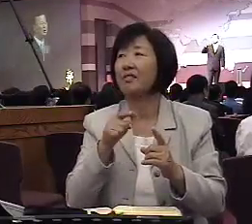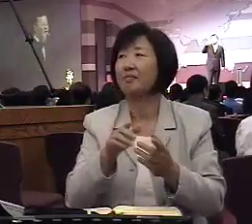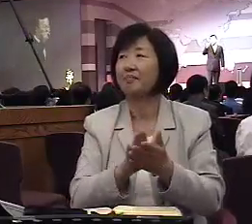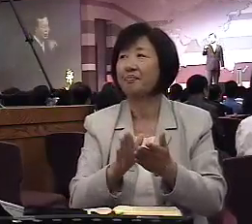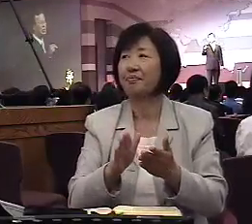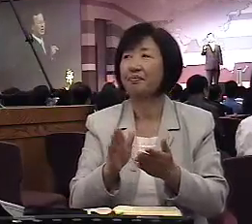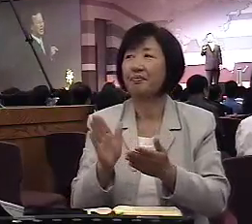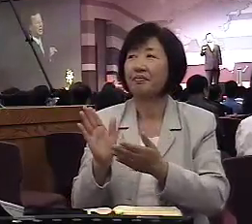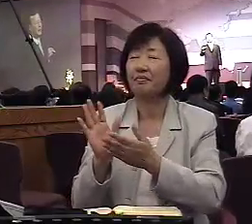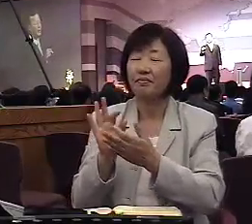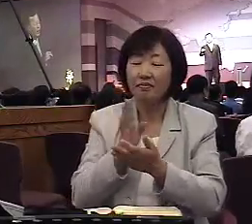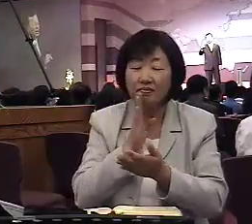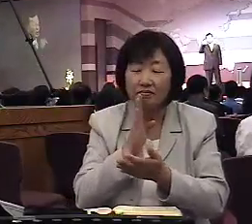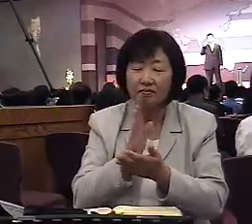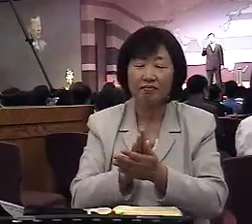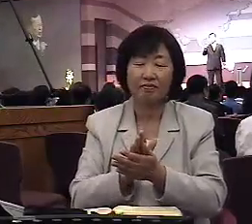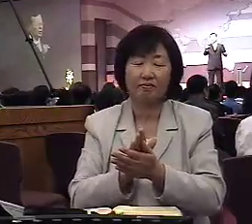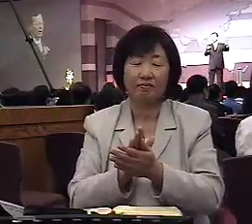우리 그래서